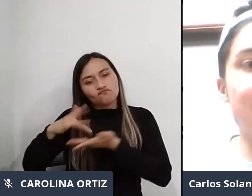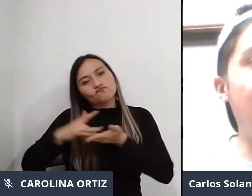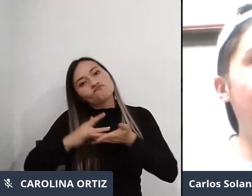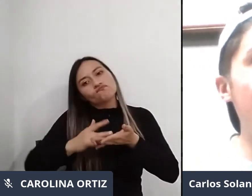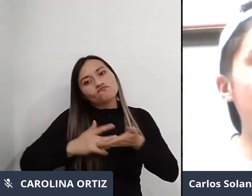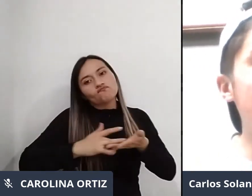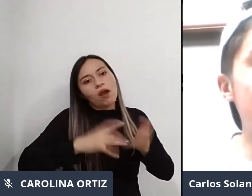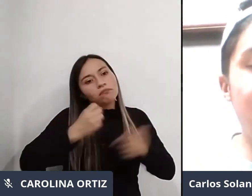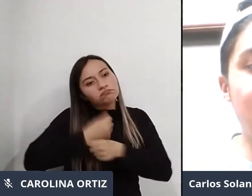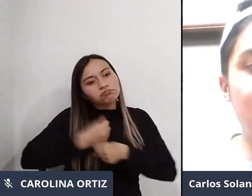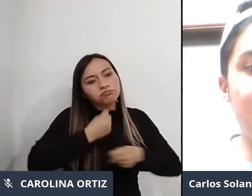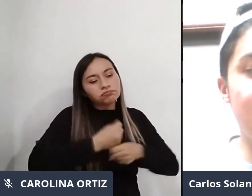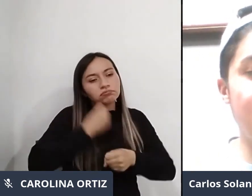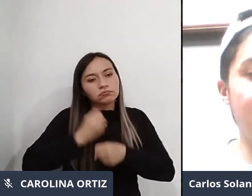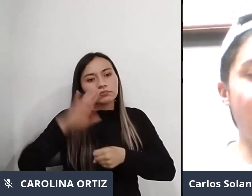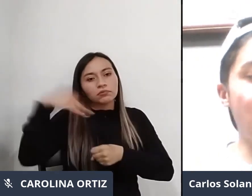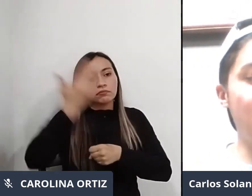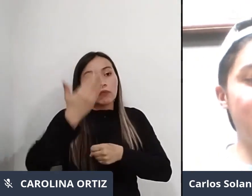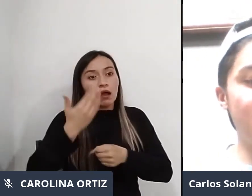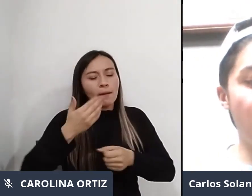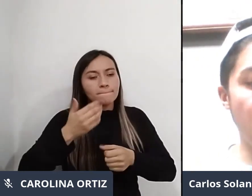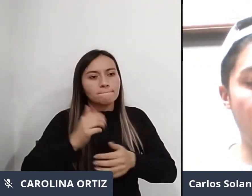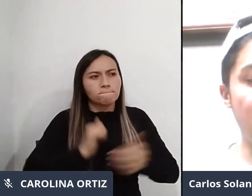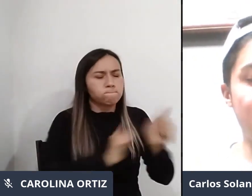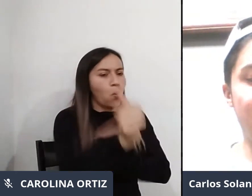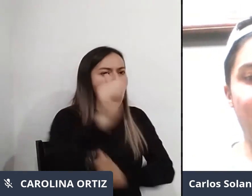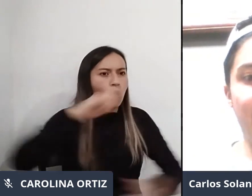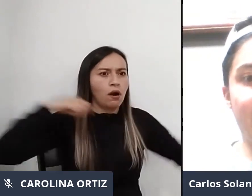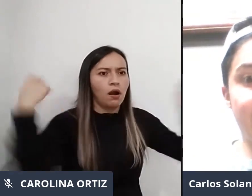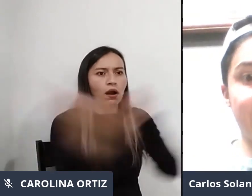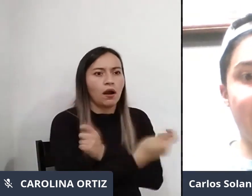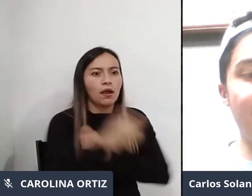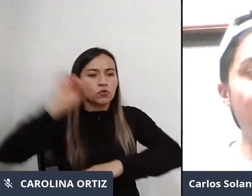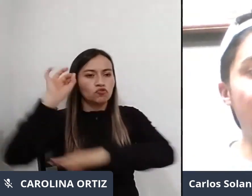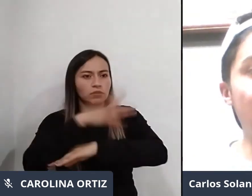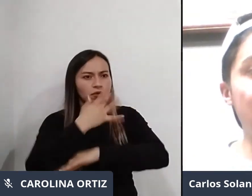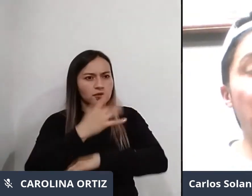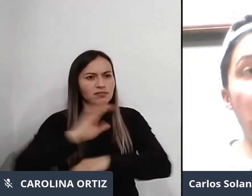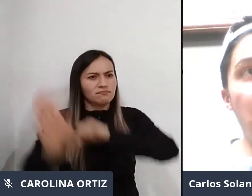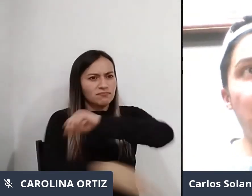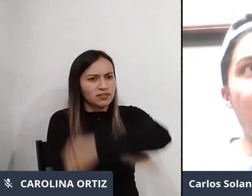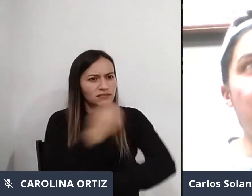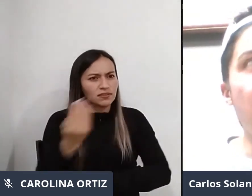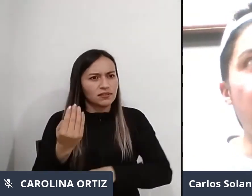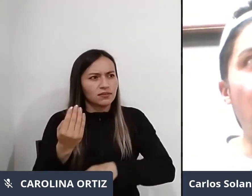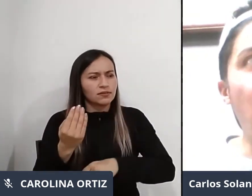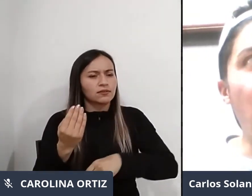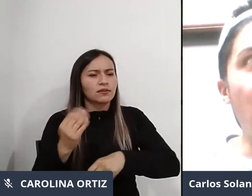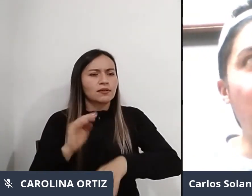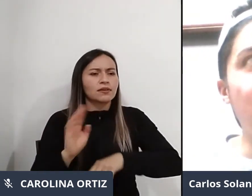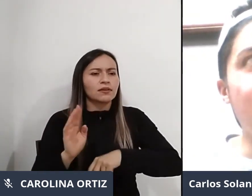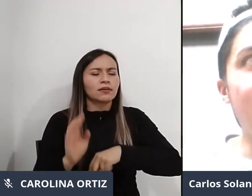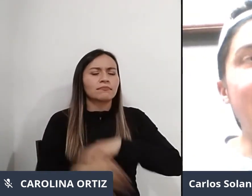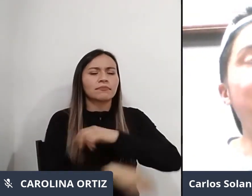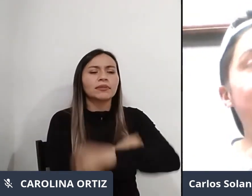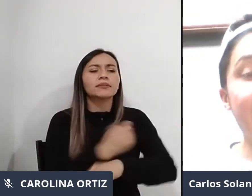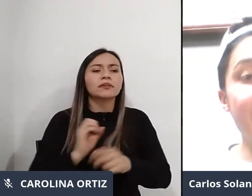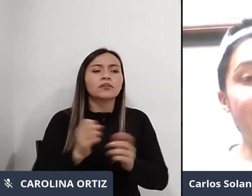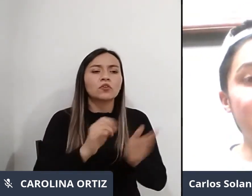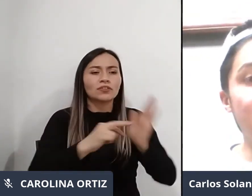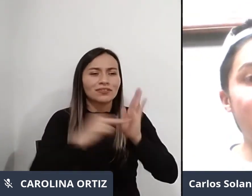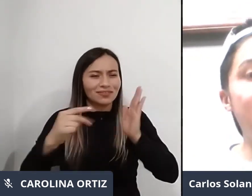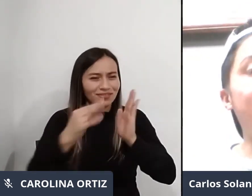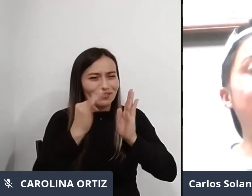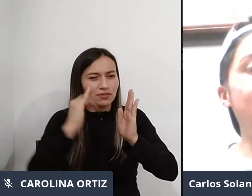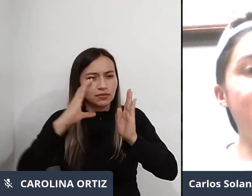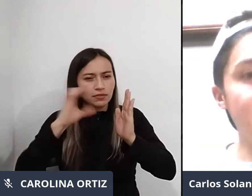que se está hablando desde hace años, incluso en el Ministerio de TICs se está hablando de todo eso. Pero en la vida